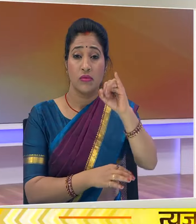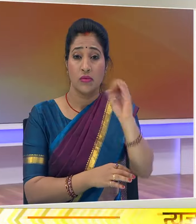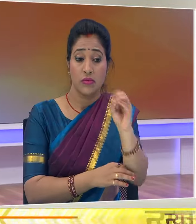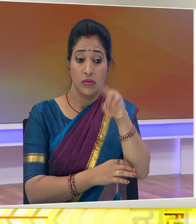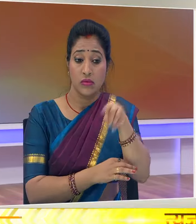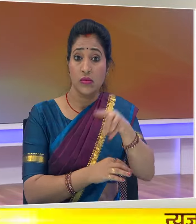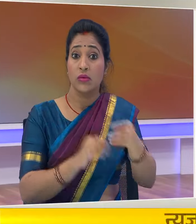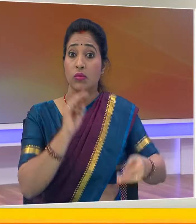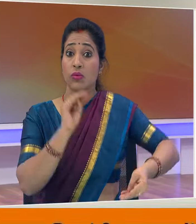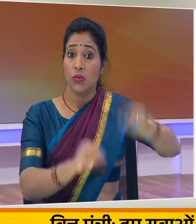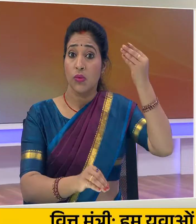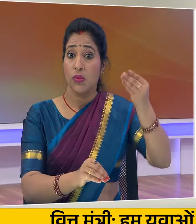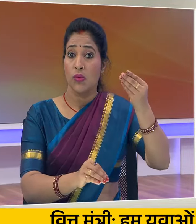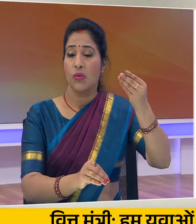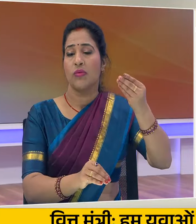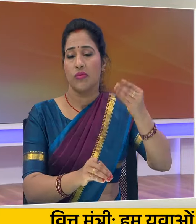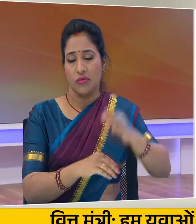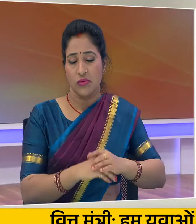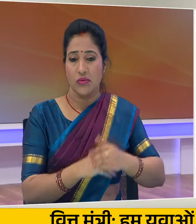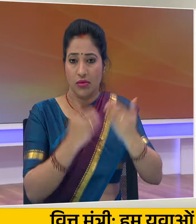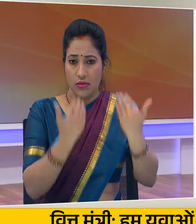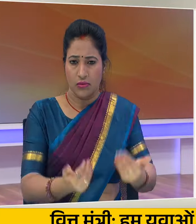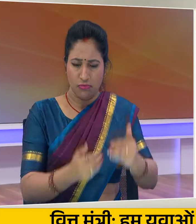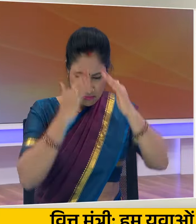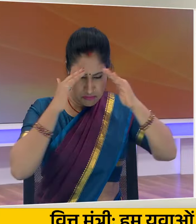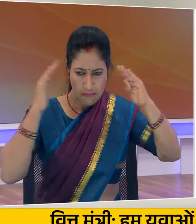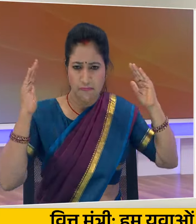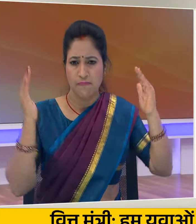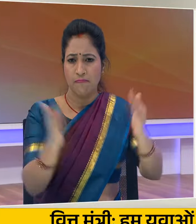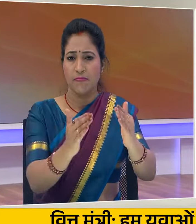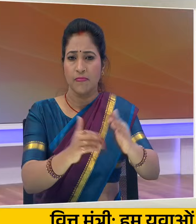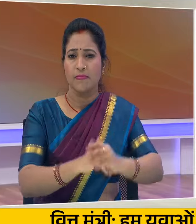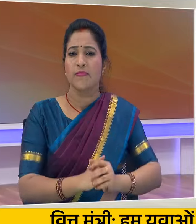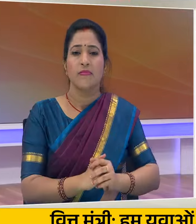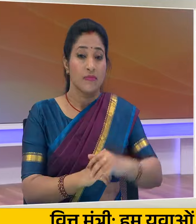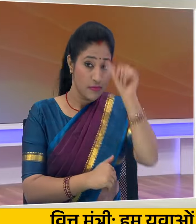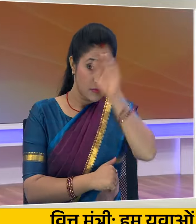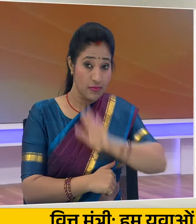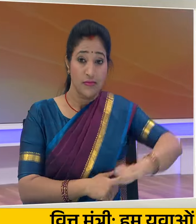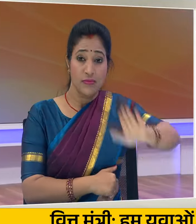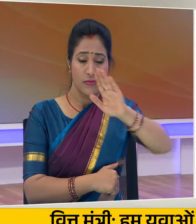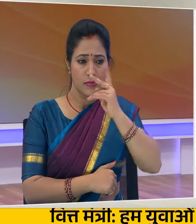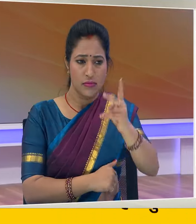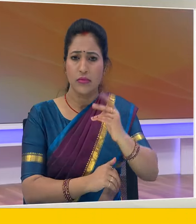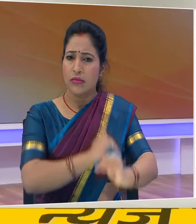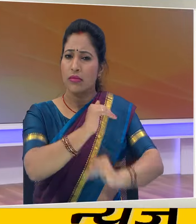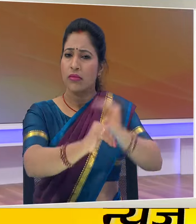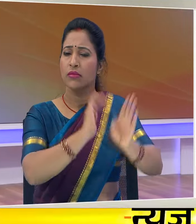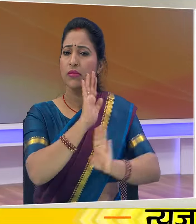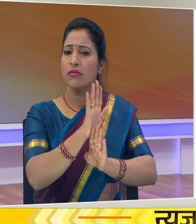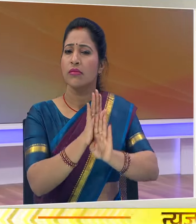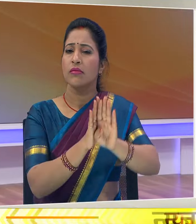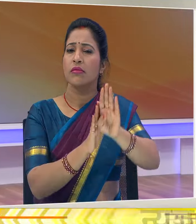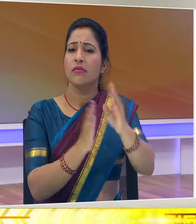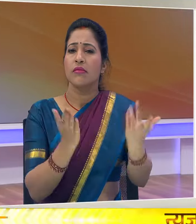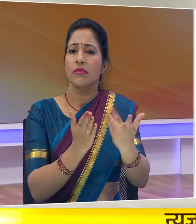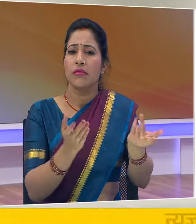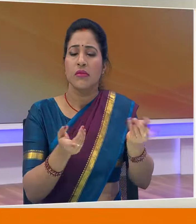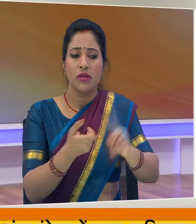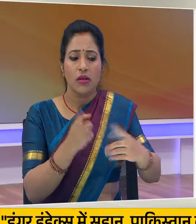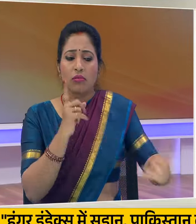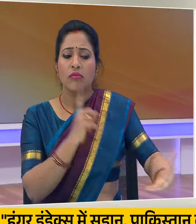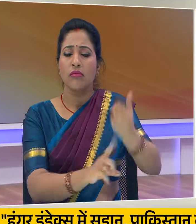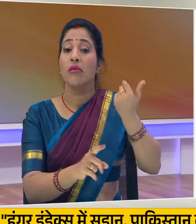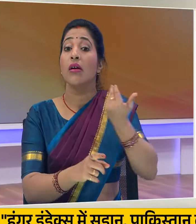16% हो गया है। और आप ध्यान दीजिए, भारत ने ये ग्रोथ तब हासिल